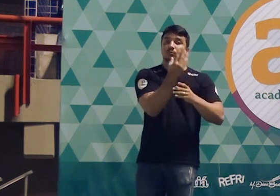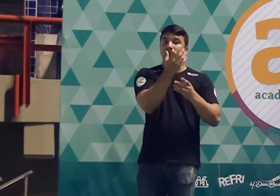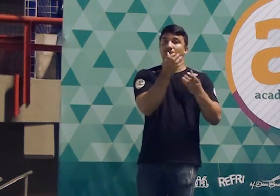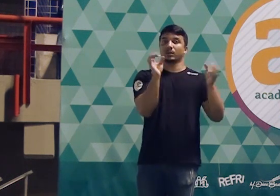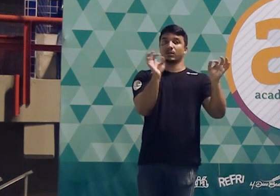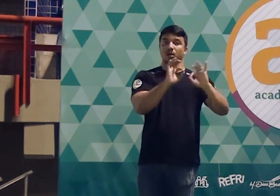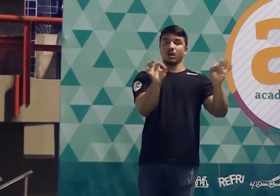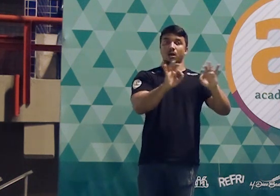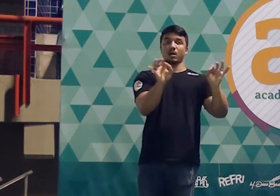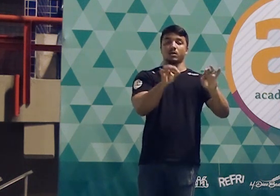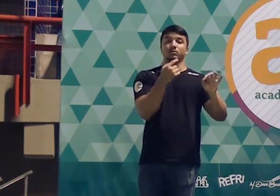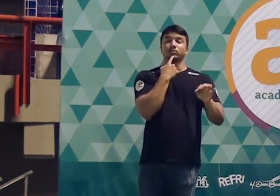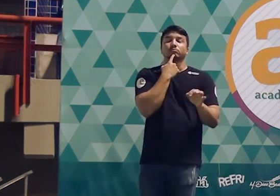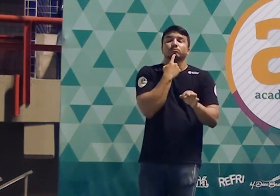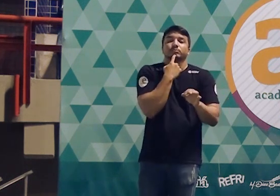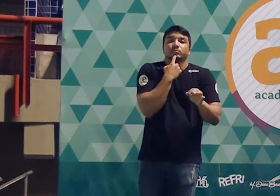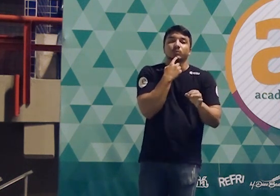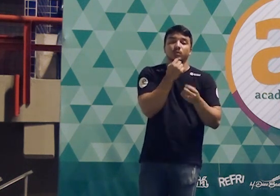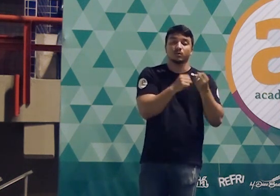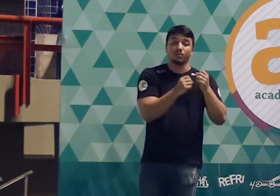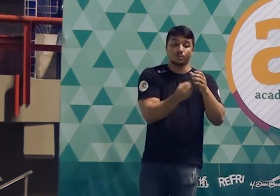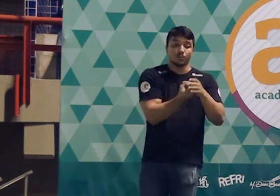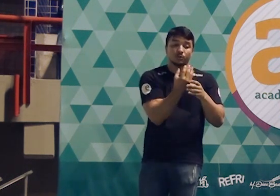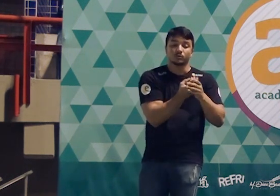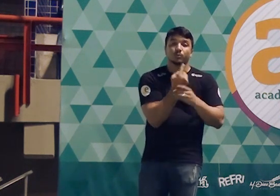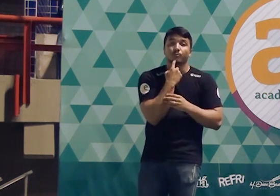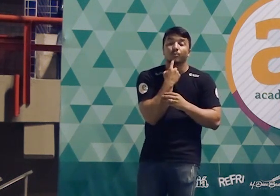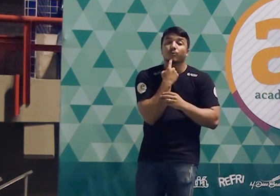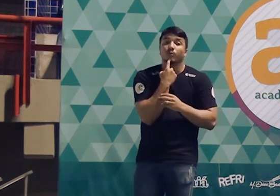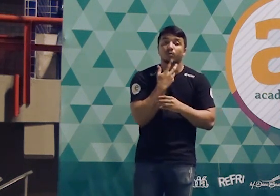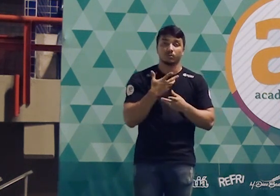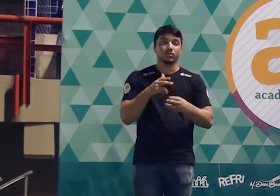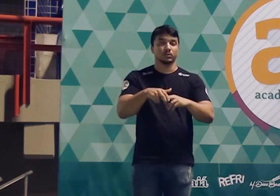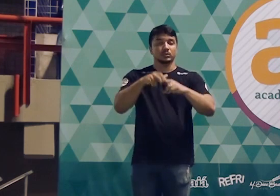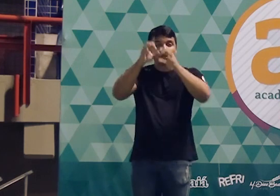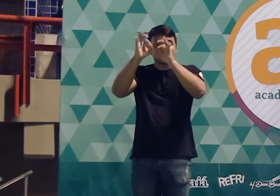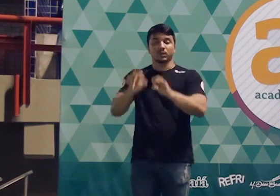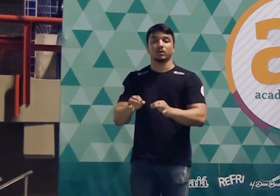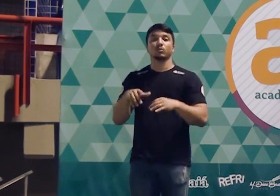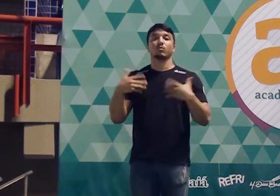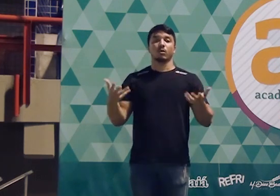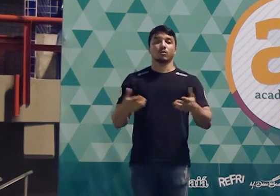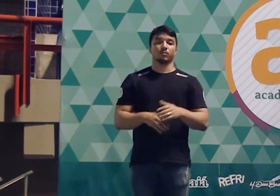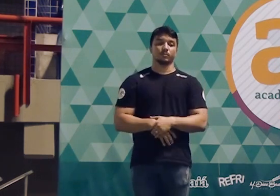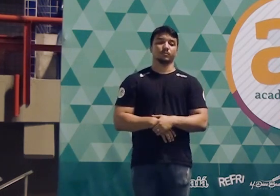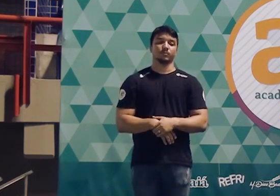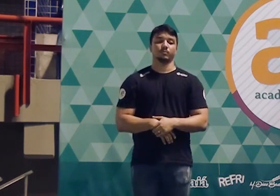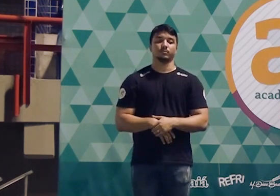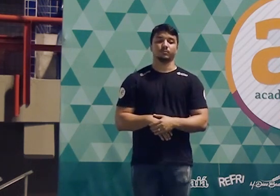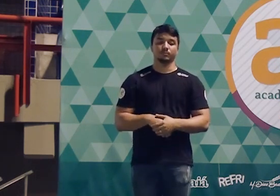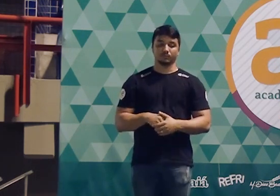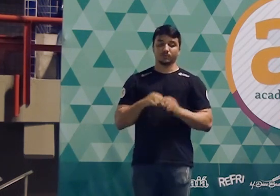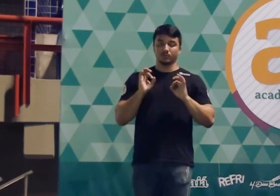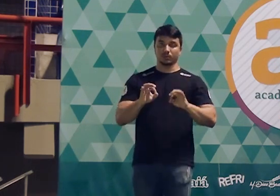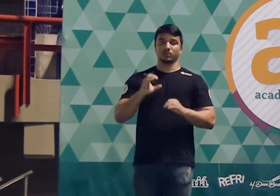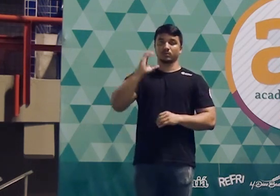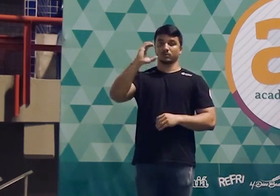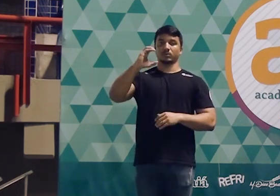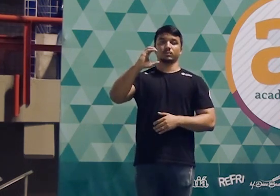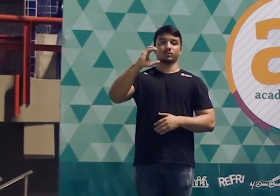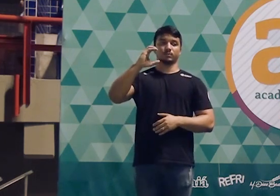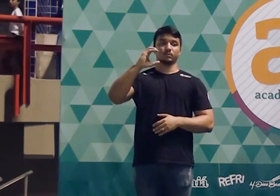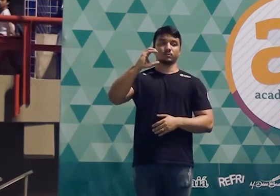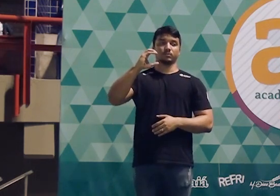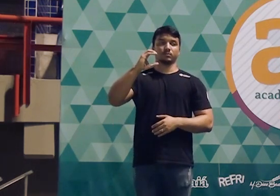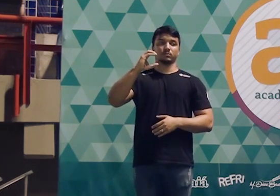né? Eu tenho pouquíssima produção. Então, de fato, qual é o item correto? Item C,